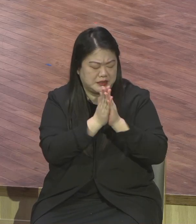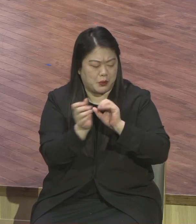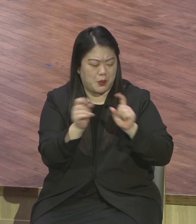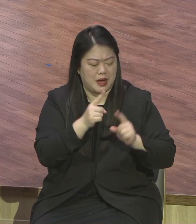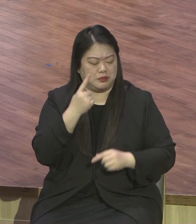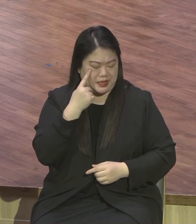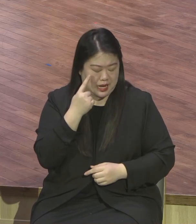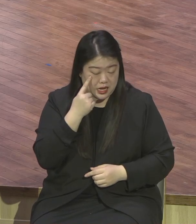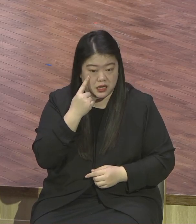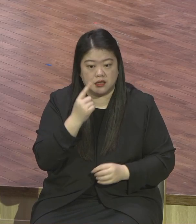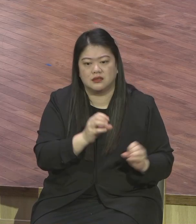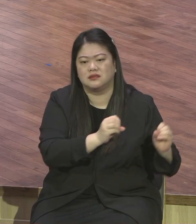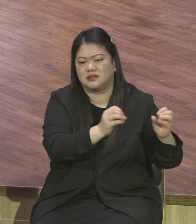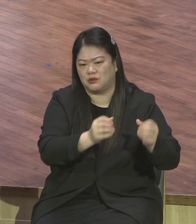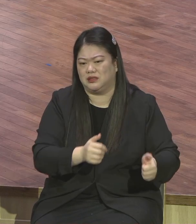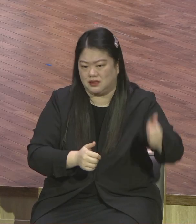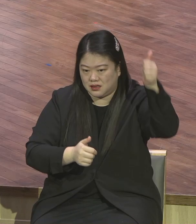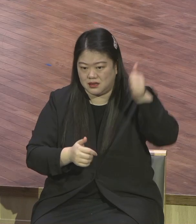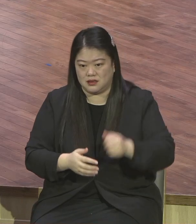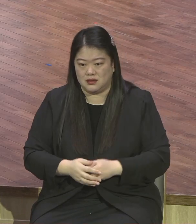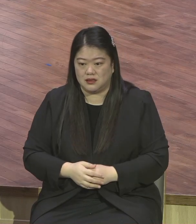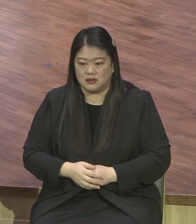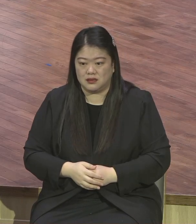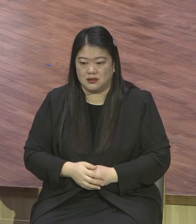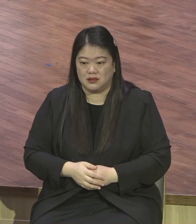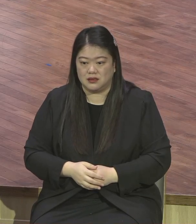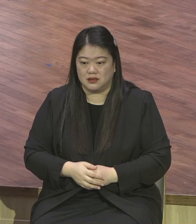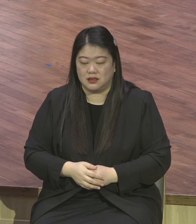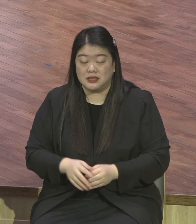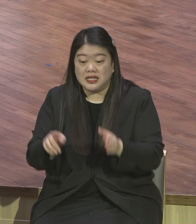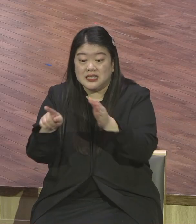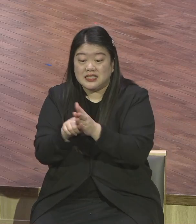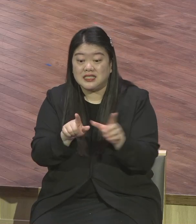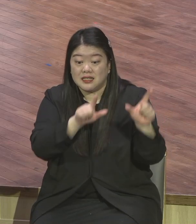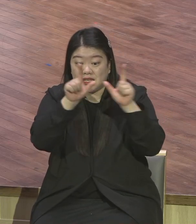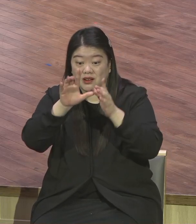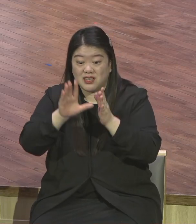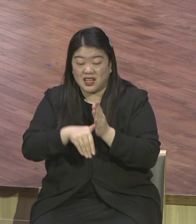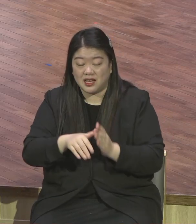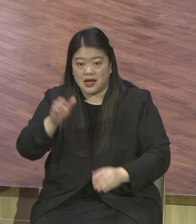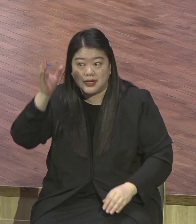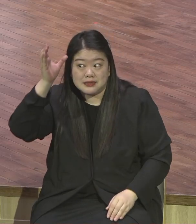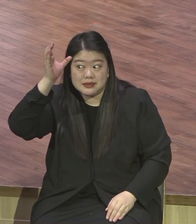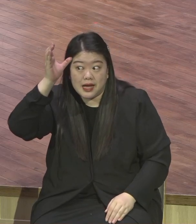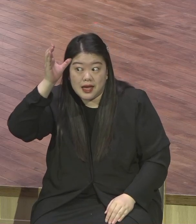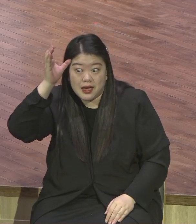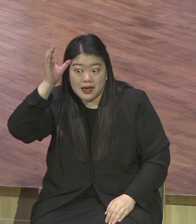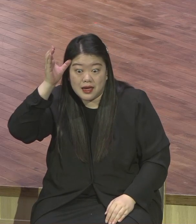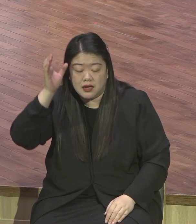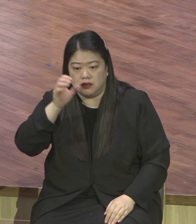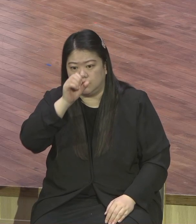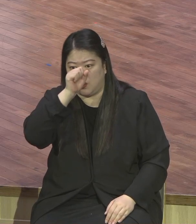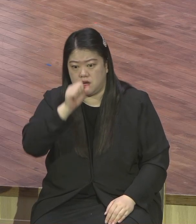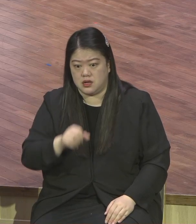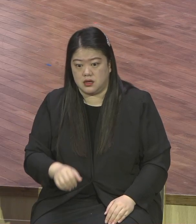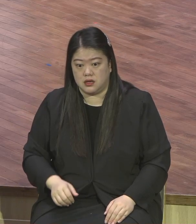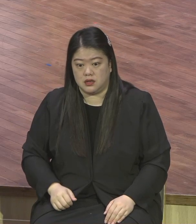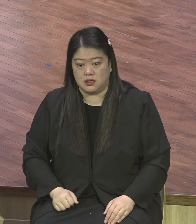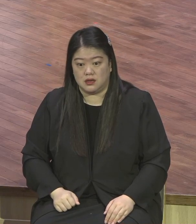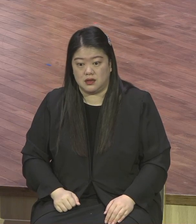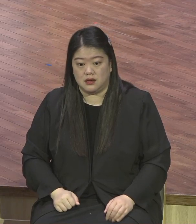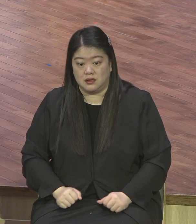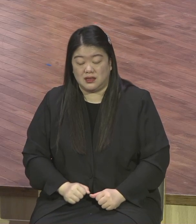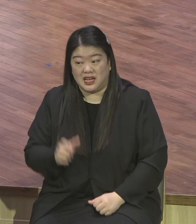신앙생활은요 한마디로 기대감이 있어야 돼요. 기대감이 있어야 돼요. 매주 제가